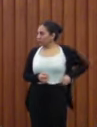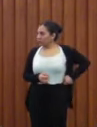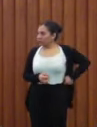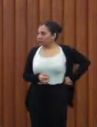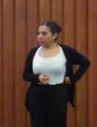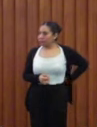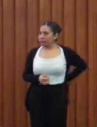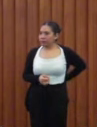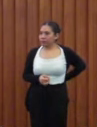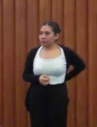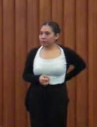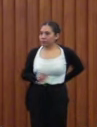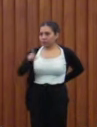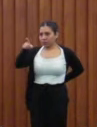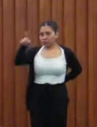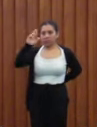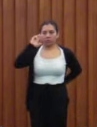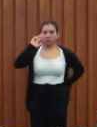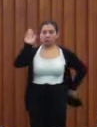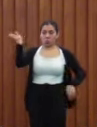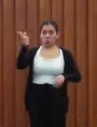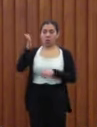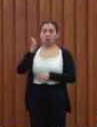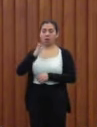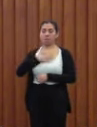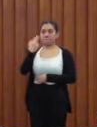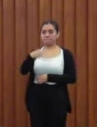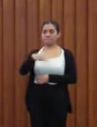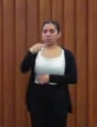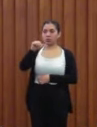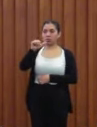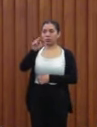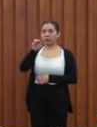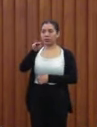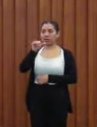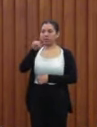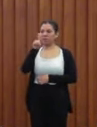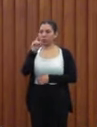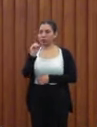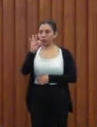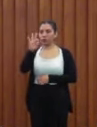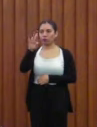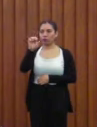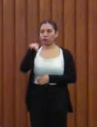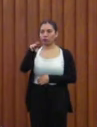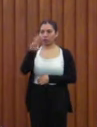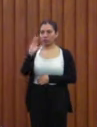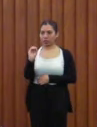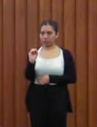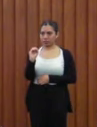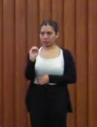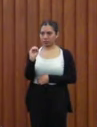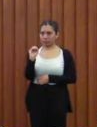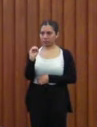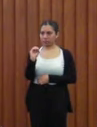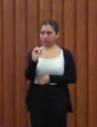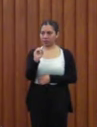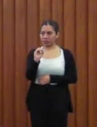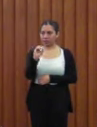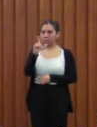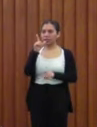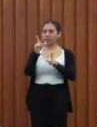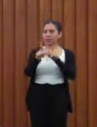¿Alguien más? Sí. Hola, mi nombre es Armando Franco. En esta ocasión vengo a título personal porque en la plataforma, no sé si en la plataforma, pero